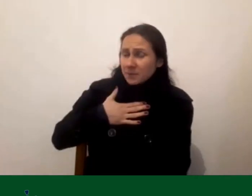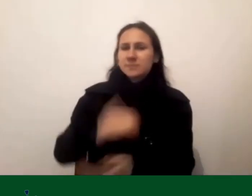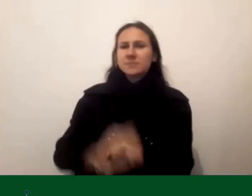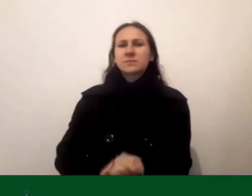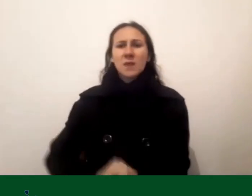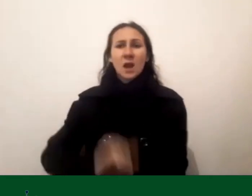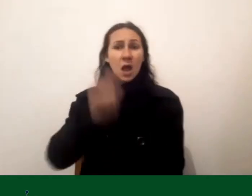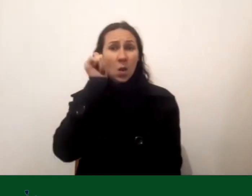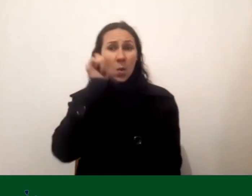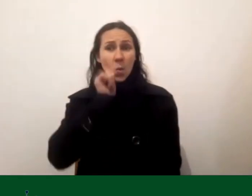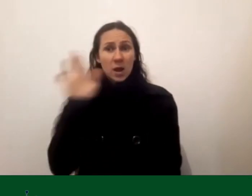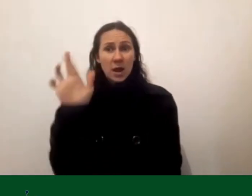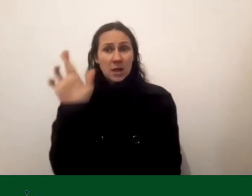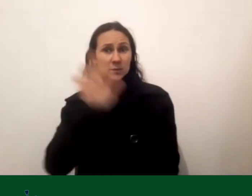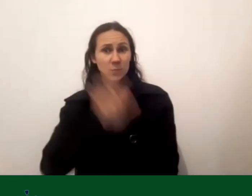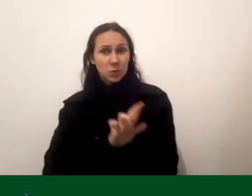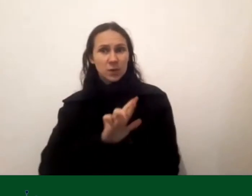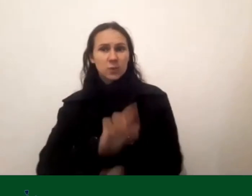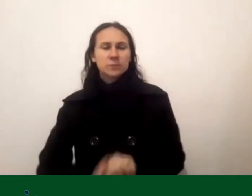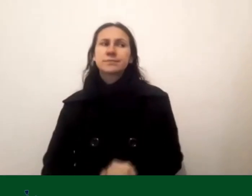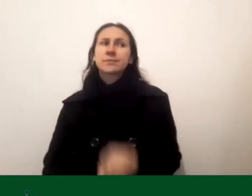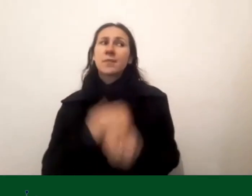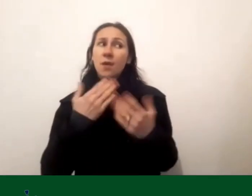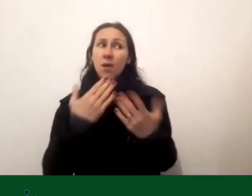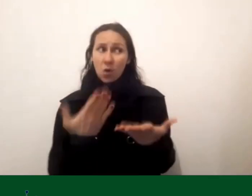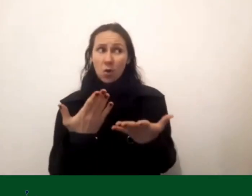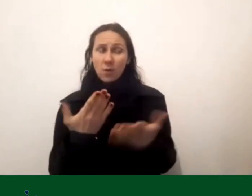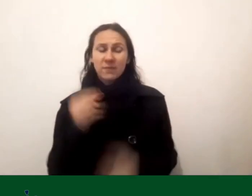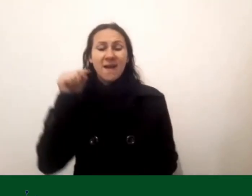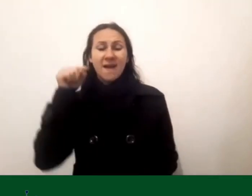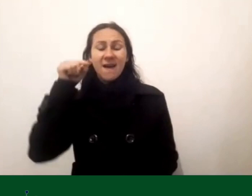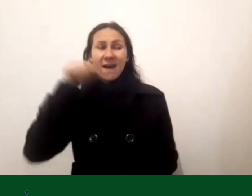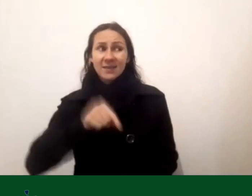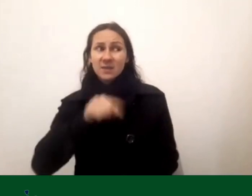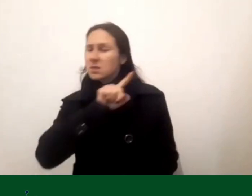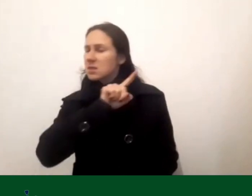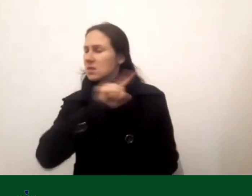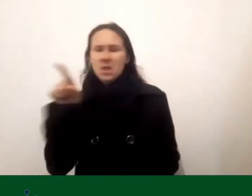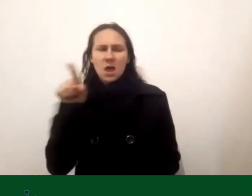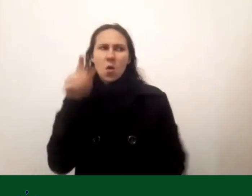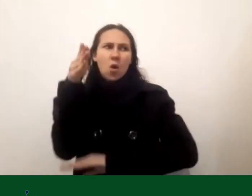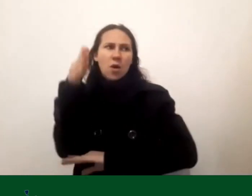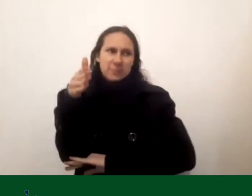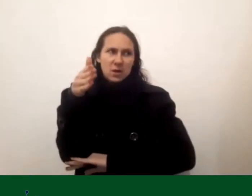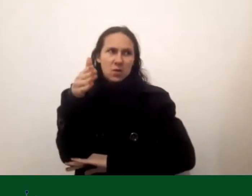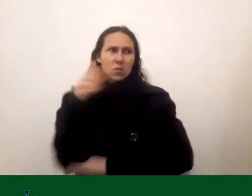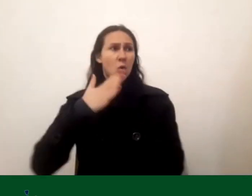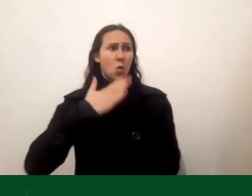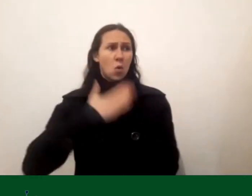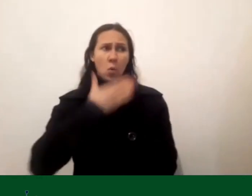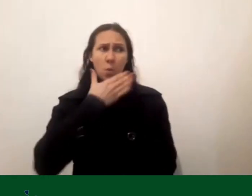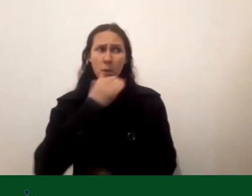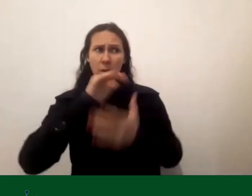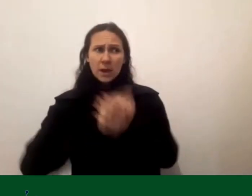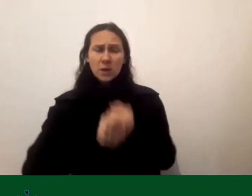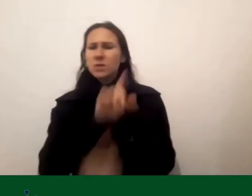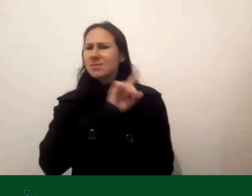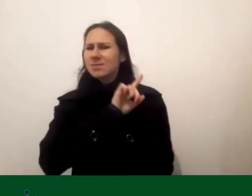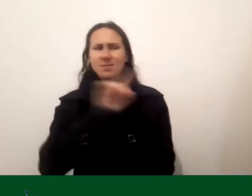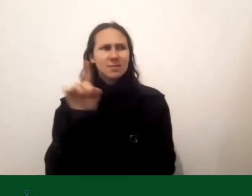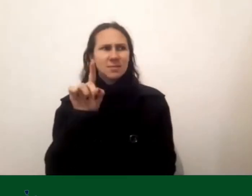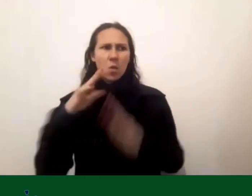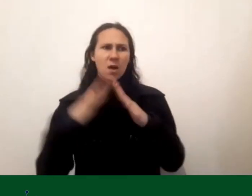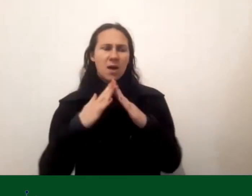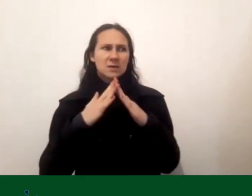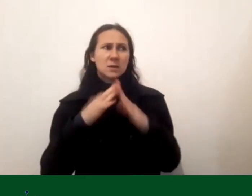disse: "Olha, aqui não é um hotel, meu marido não está em casa, você pode seguir o